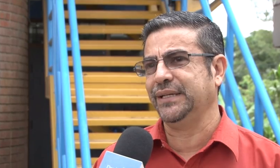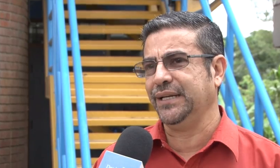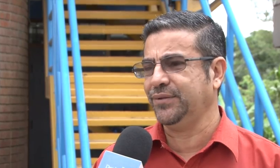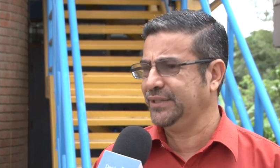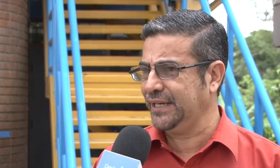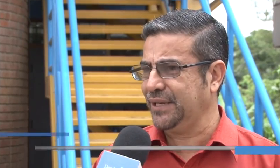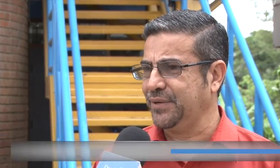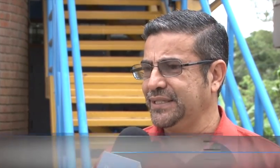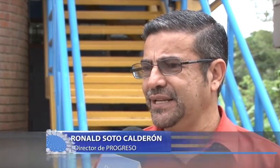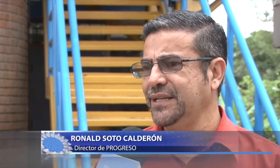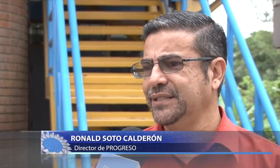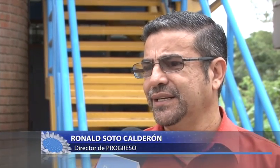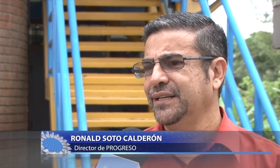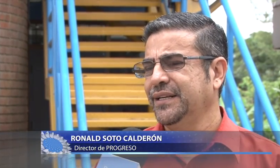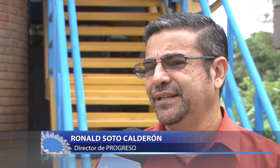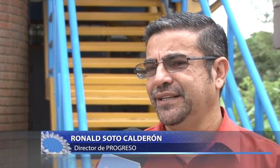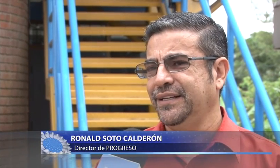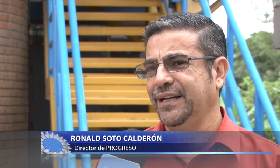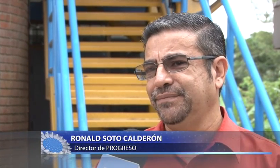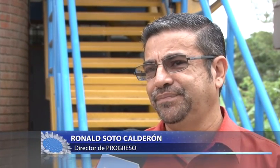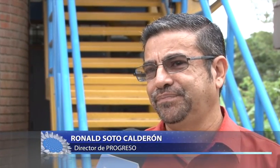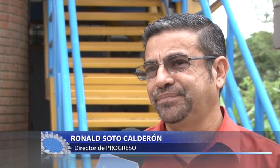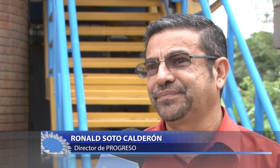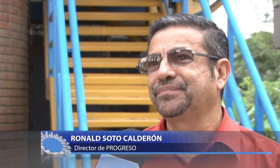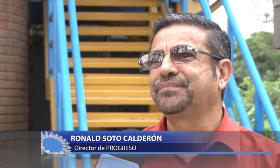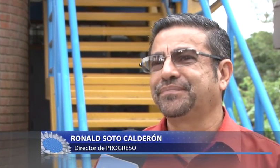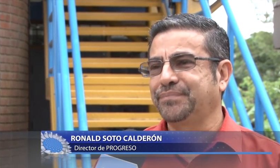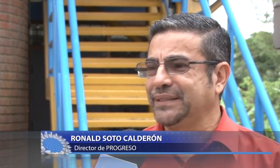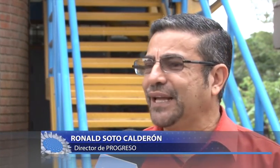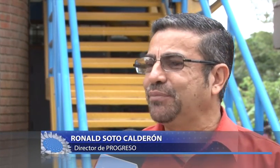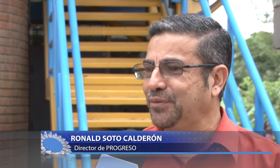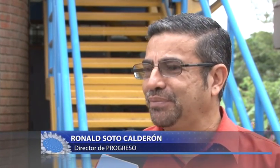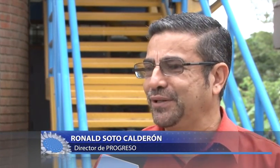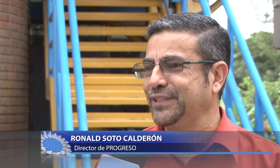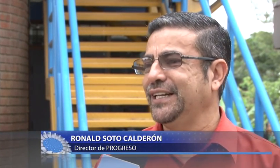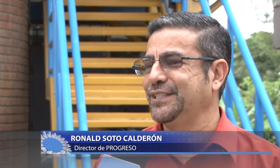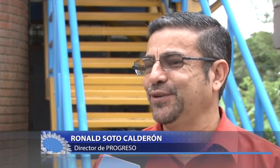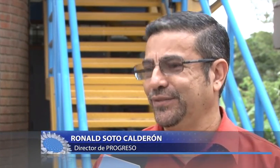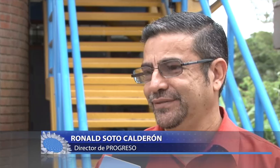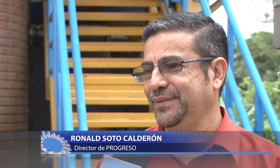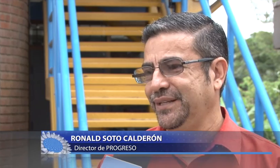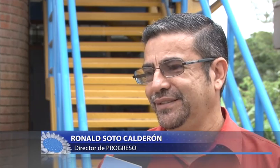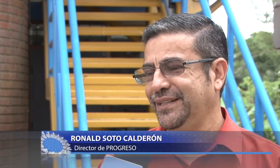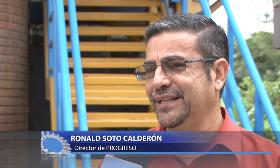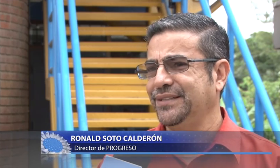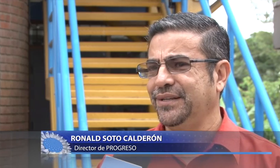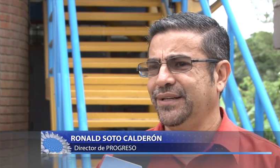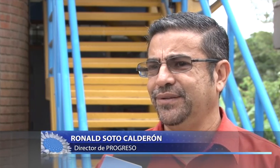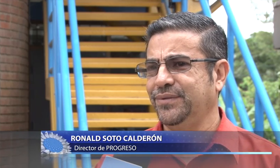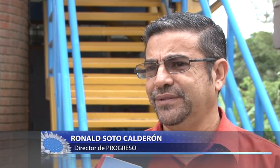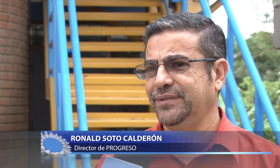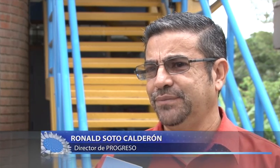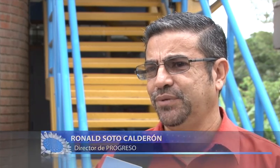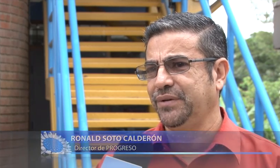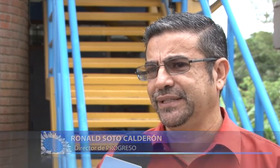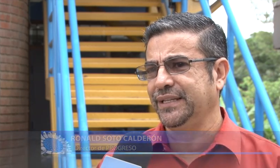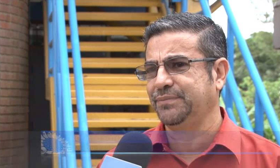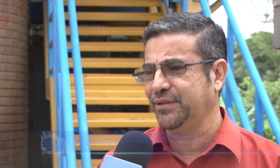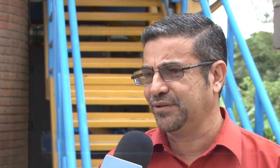manejo de la lengua de señas pasar por un periodo de selección se hace una prueba de español